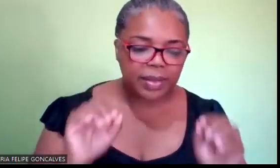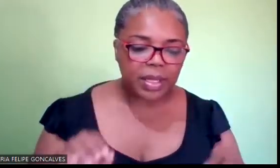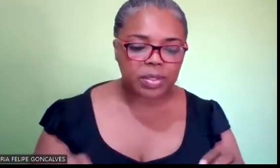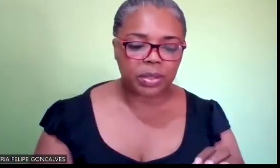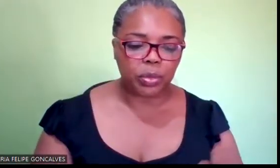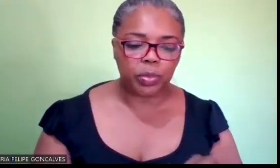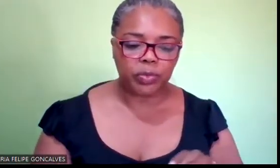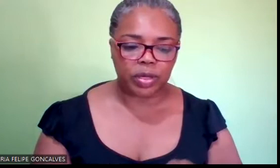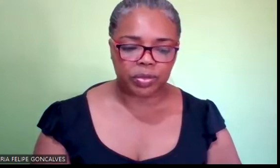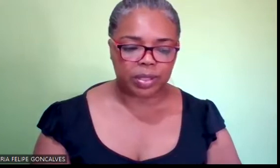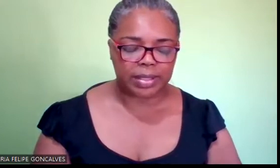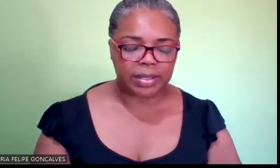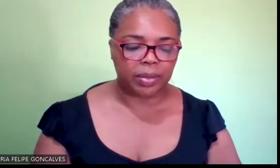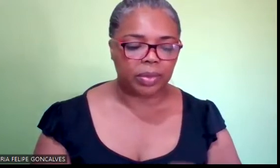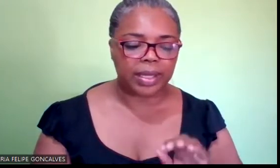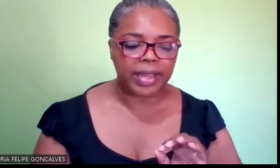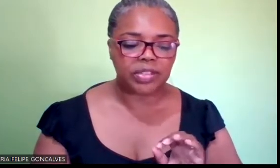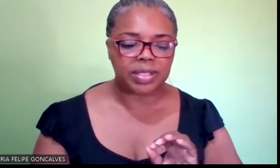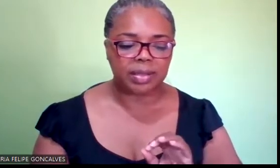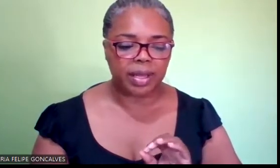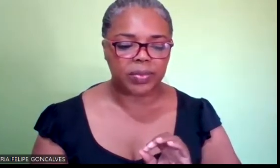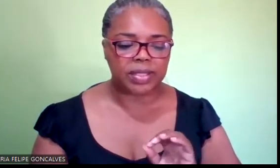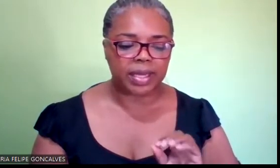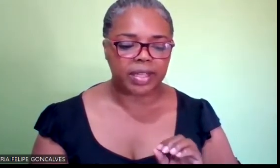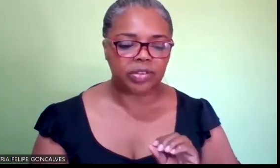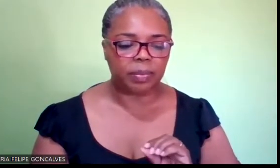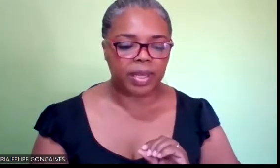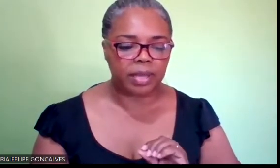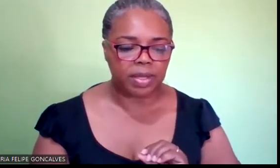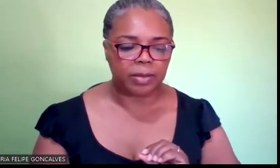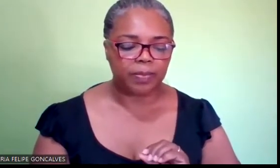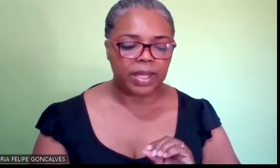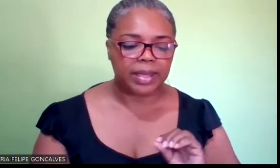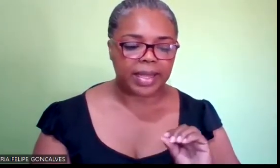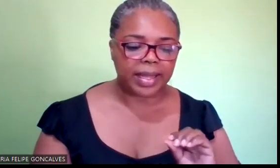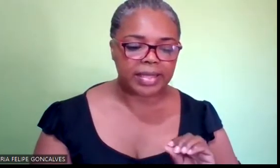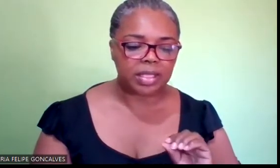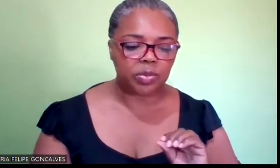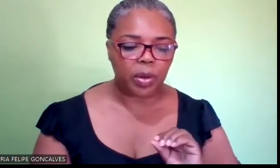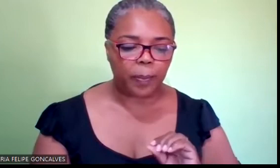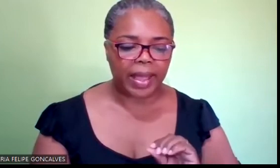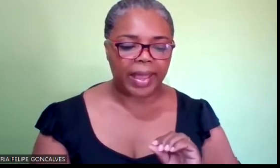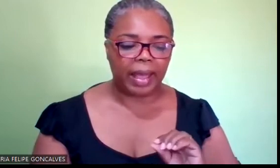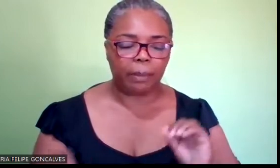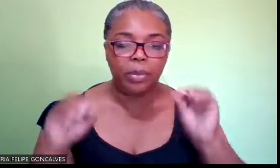Não se turbe o vosso coração. Credes em Deus, crede também em mim. Na casa de meu pai há